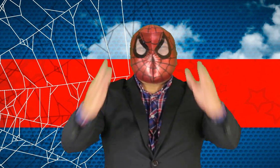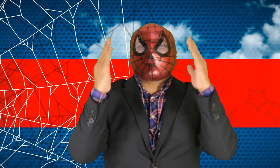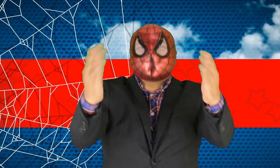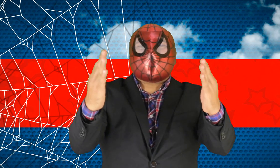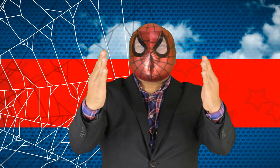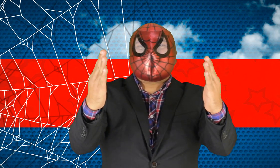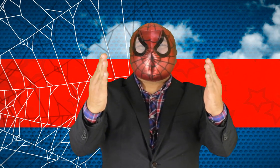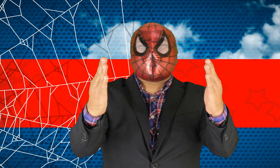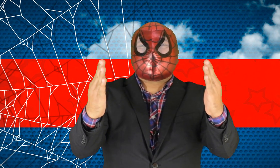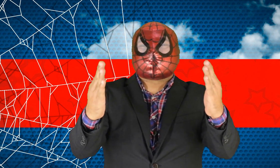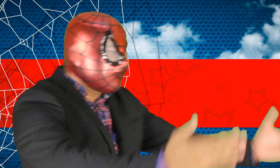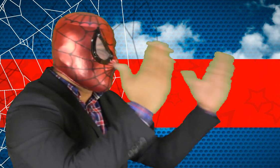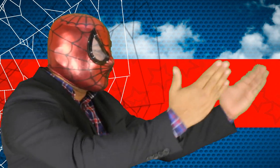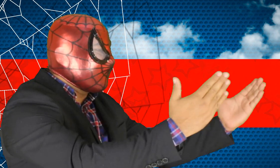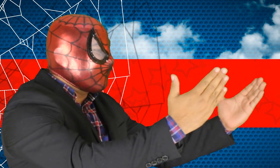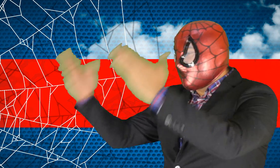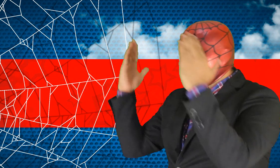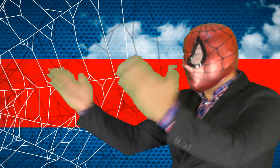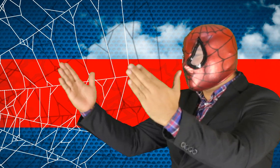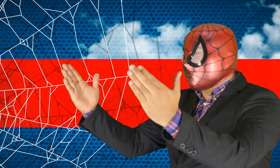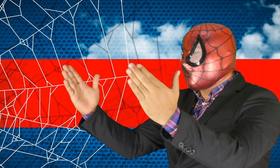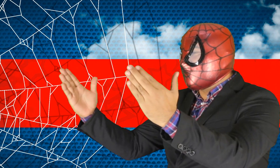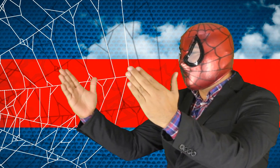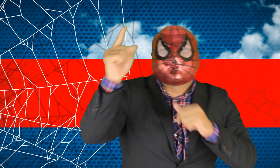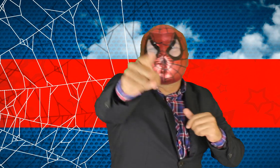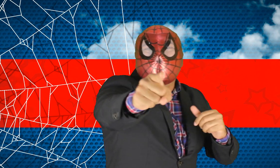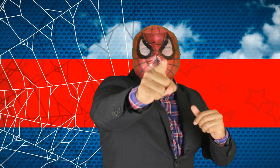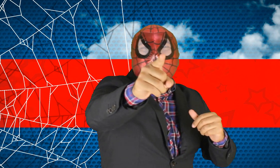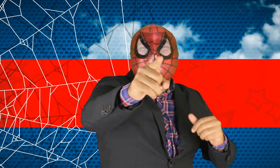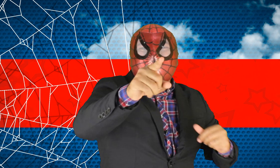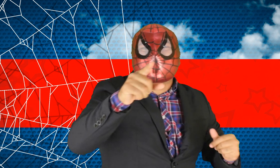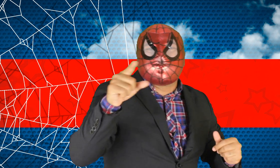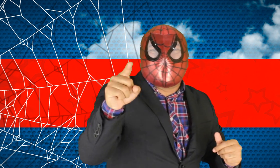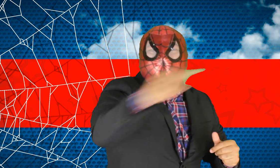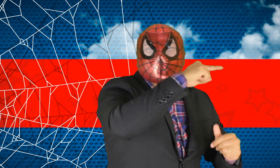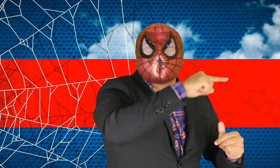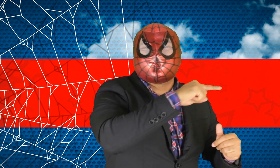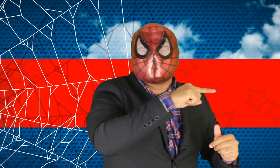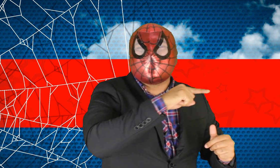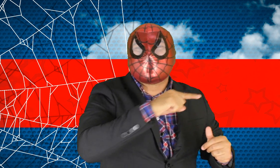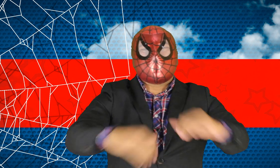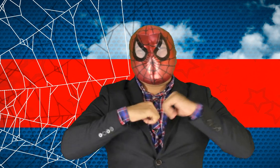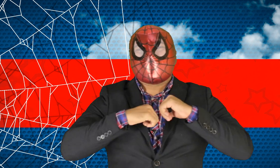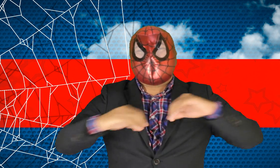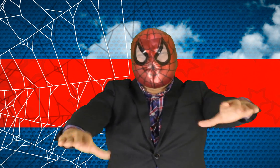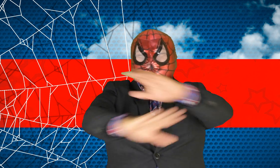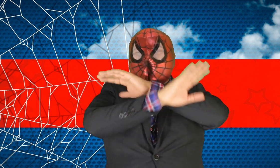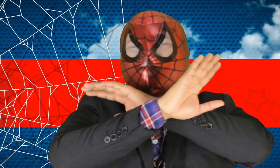Así es, damas y caballeros, Mayate, Xoto, si su voto me lleva hasta el Palacio Municipal, conmigo ya no